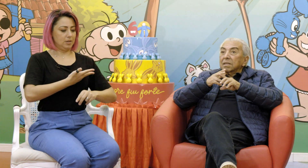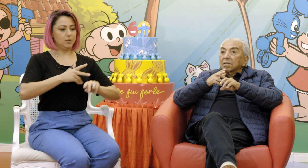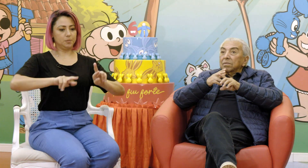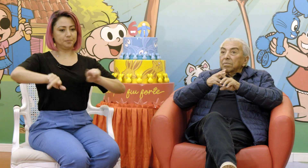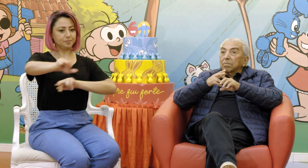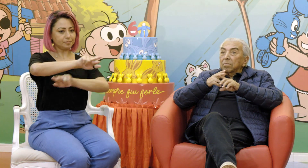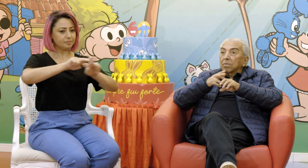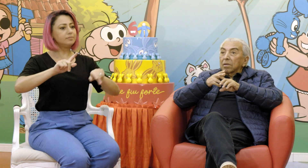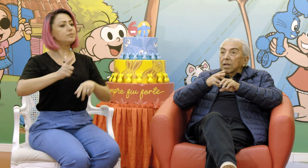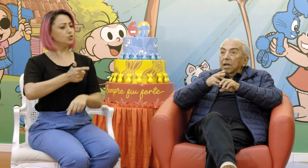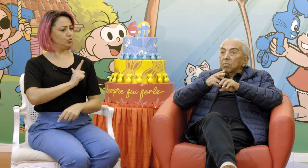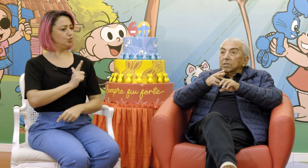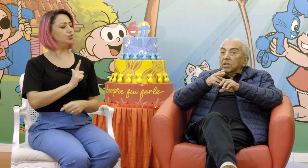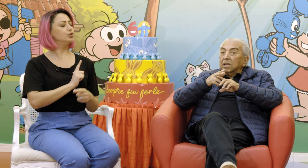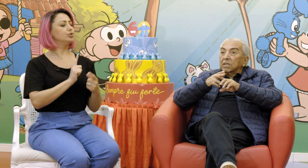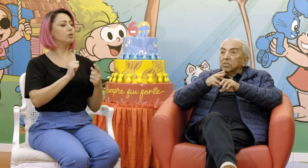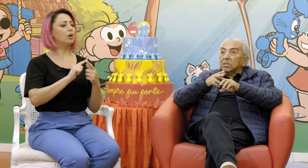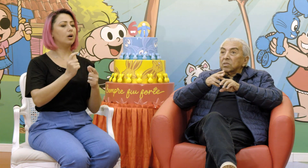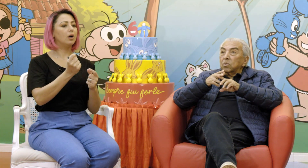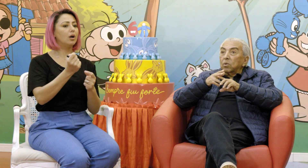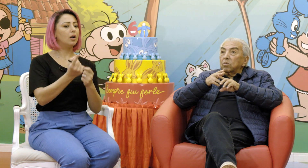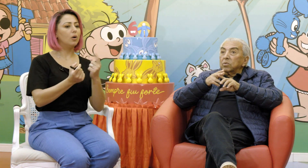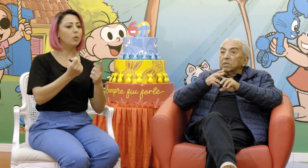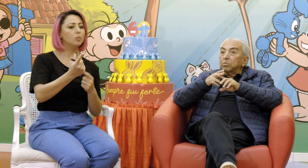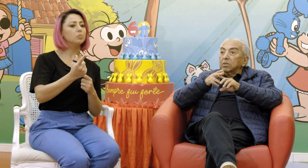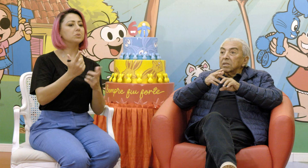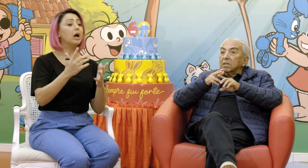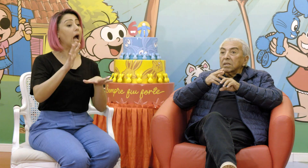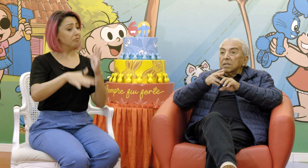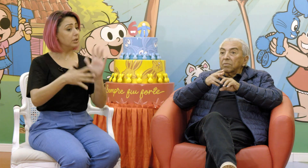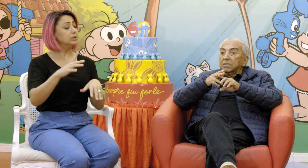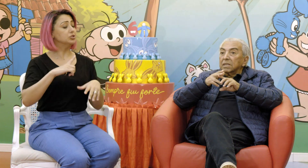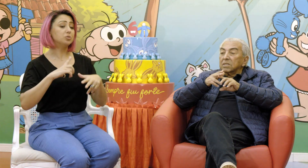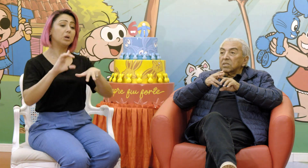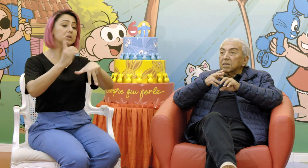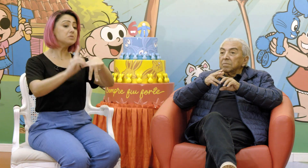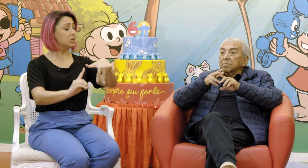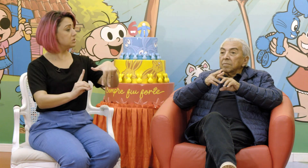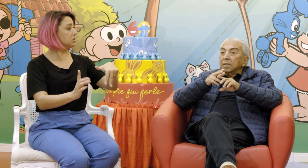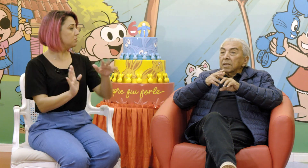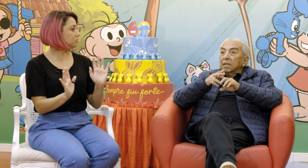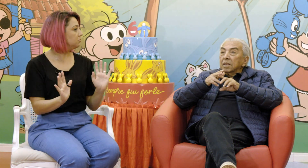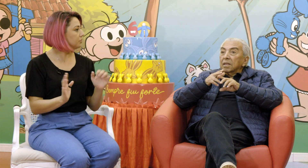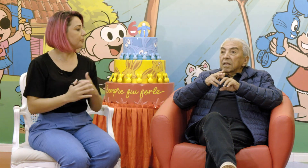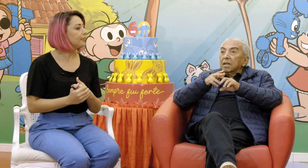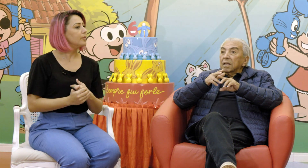havia algumas crianças com algum tipo de deficiência,